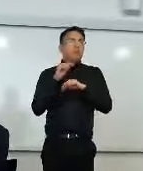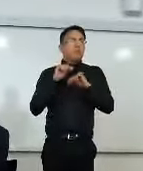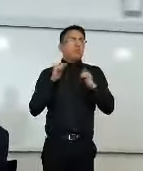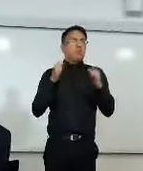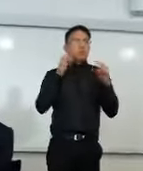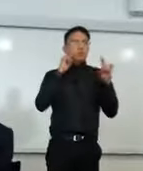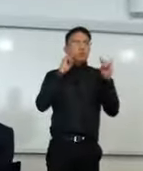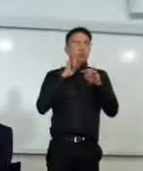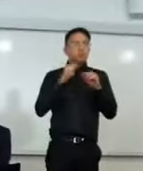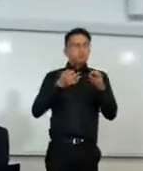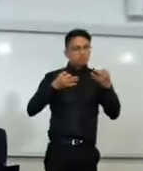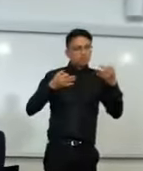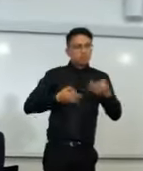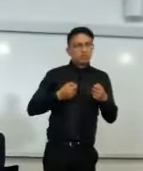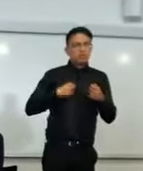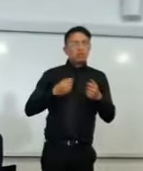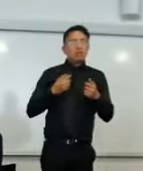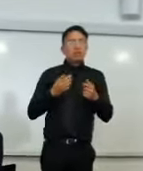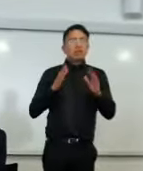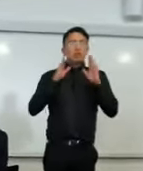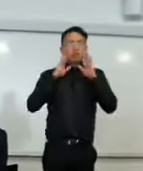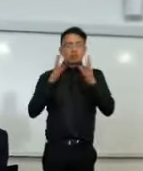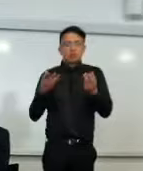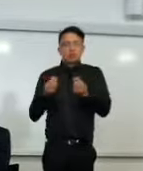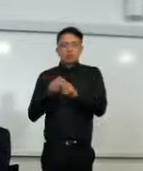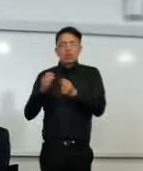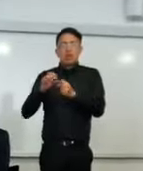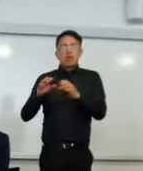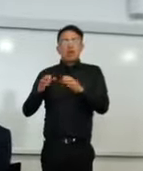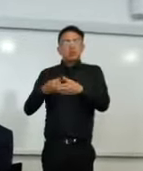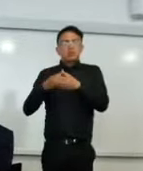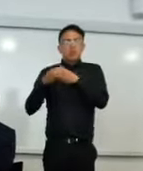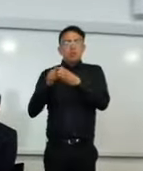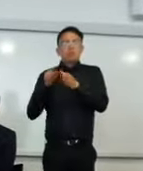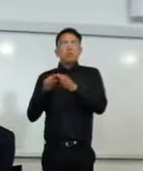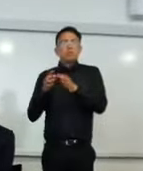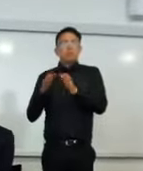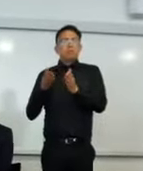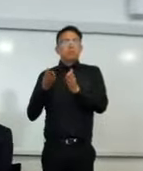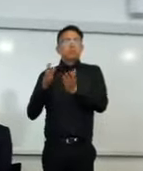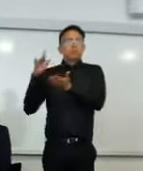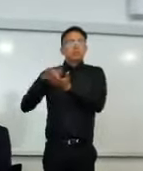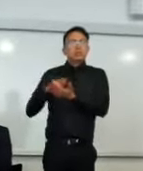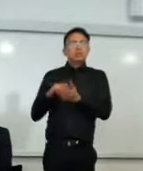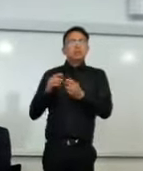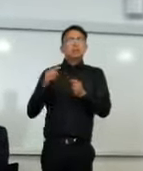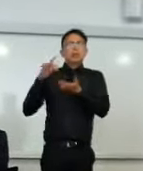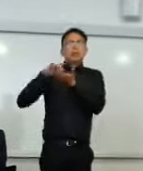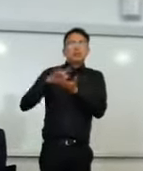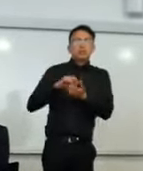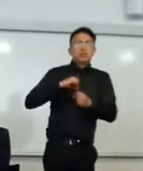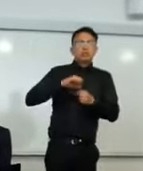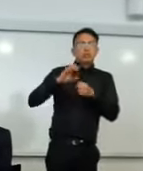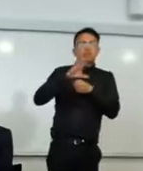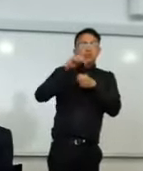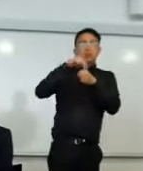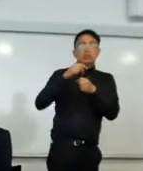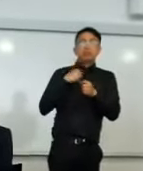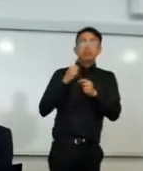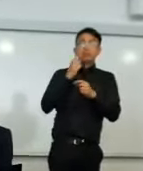de los servicios, desde las asociaciones de pacientes. Es decir, tiene todo un proceso de participación ciudadana, de seguimiento, de